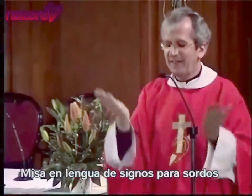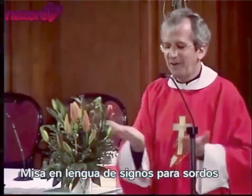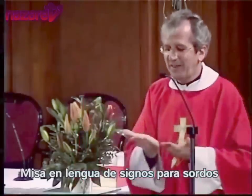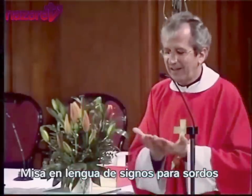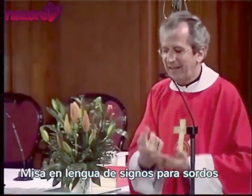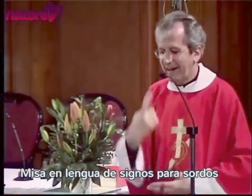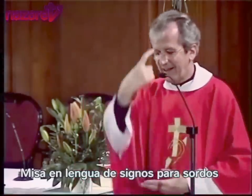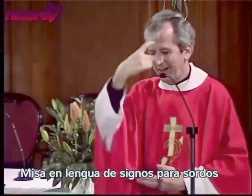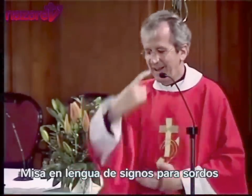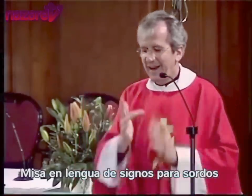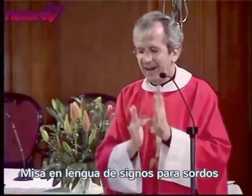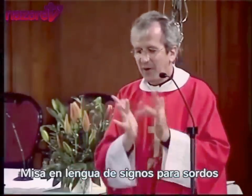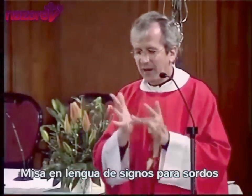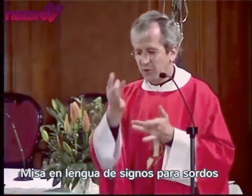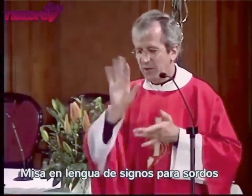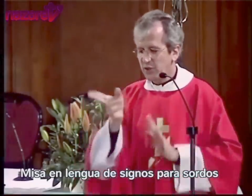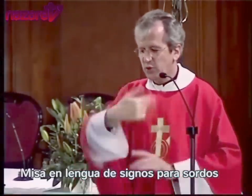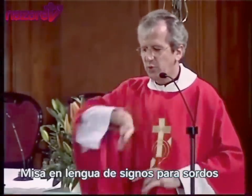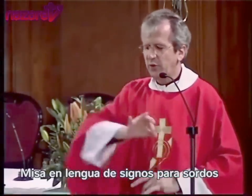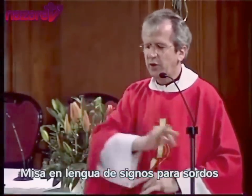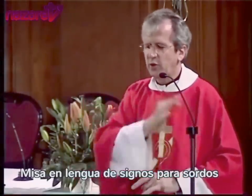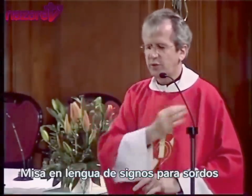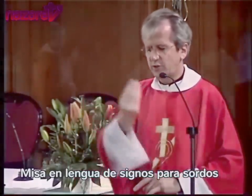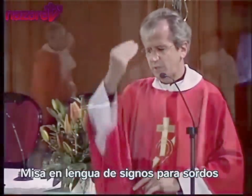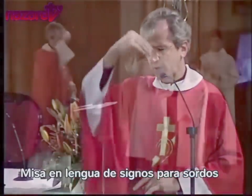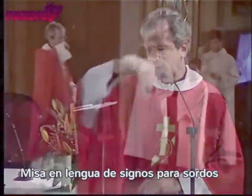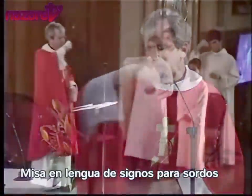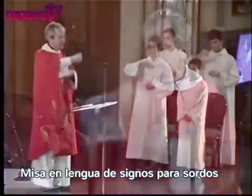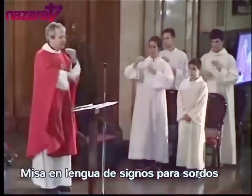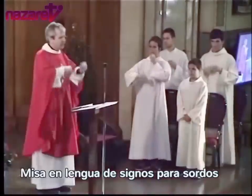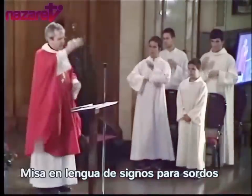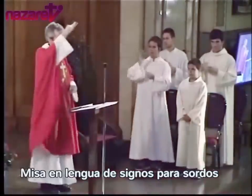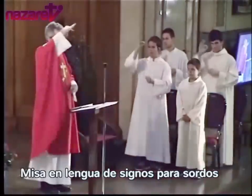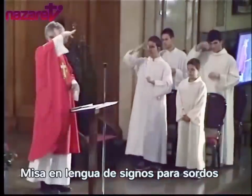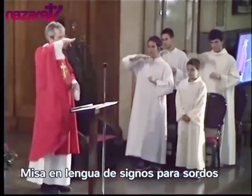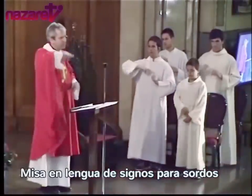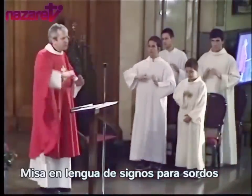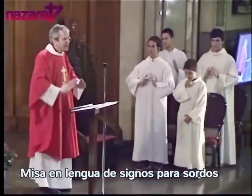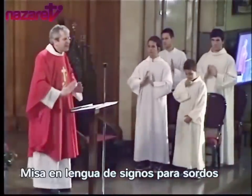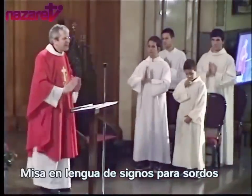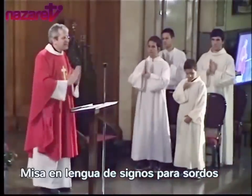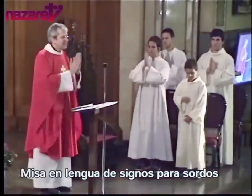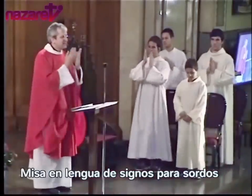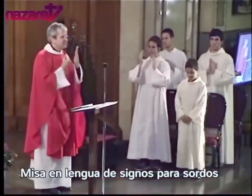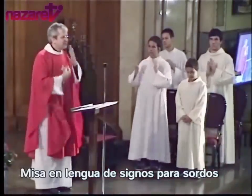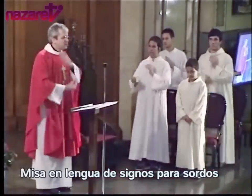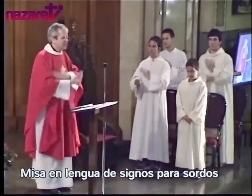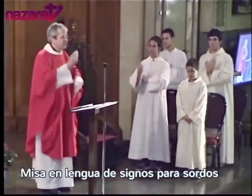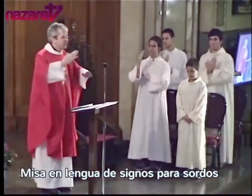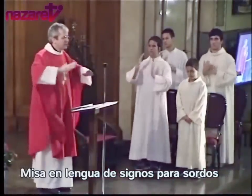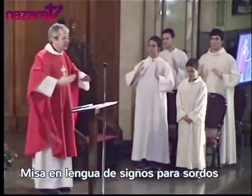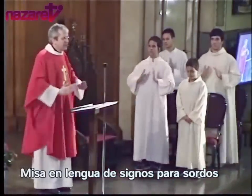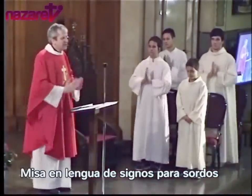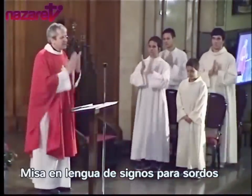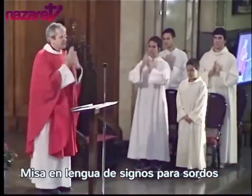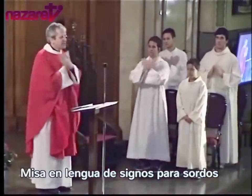Creador del cielo y de la tierra. Creo en Jesucristo, su único Hijo, nuestro Señor, que fue concebido por obra y gracia del Espíritu